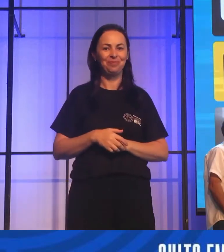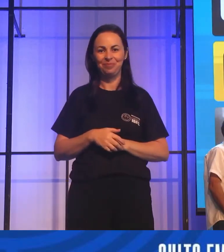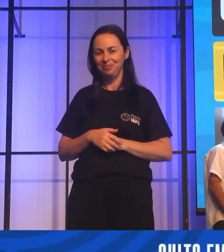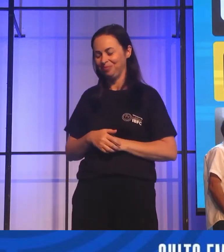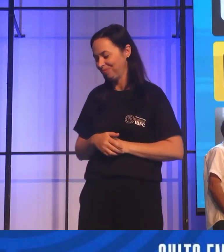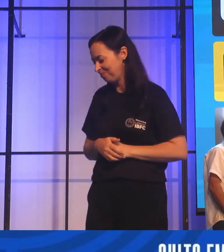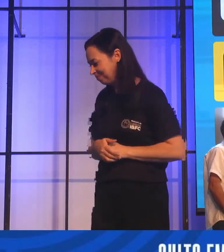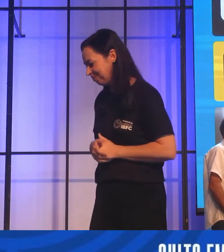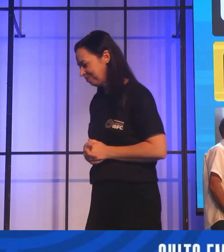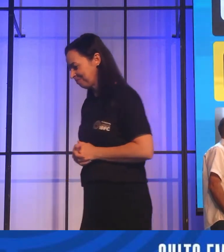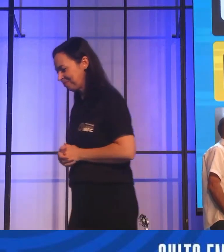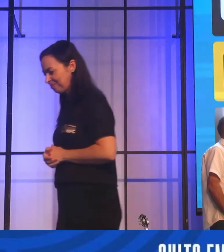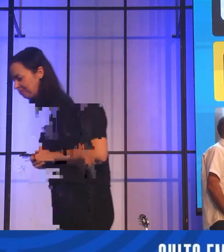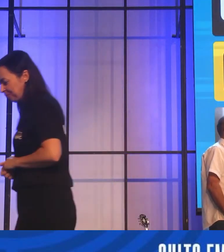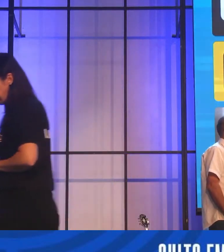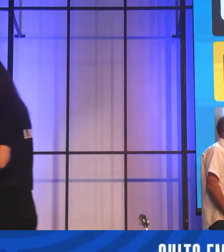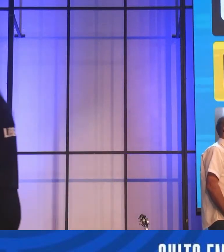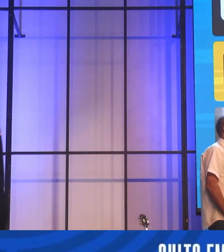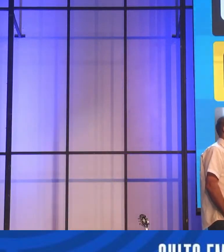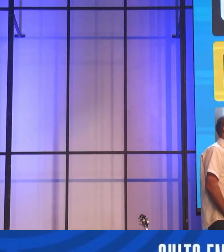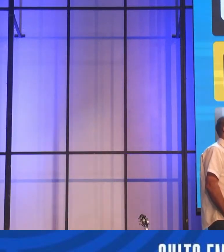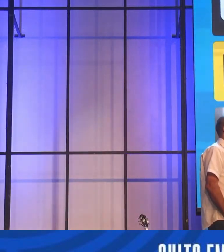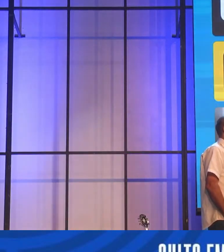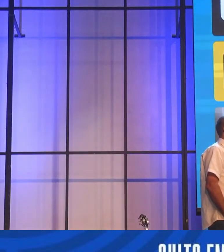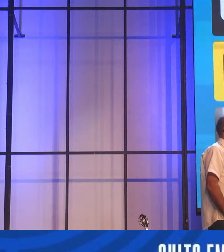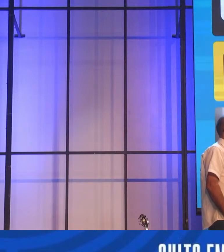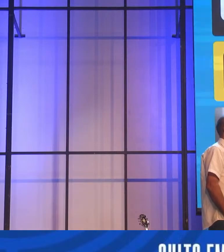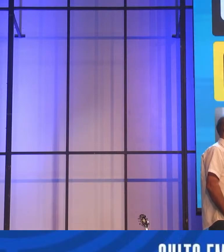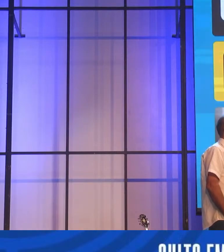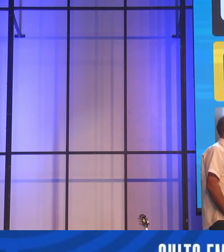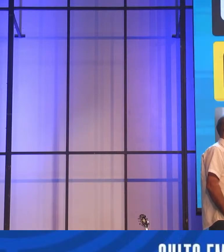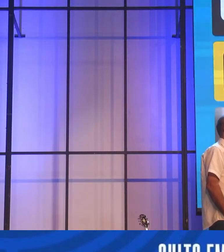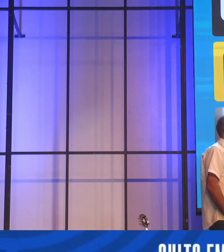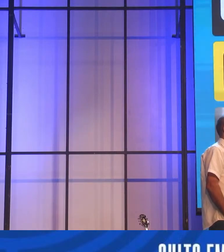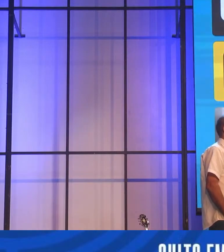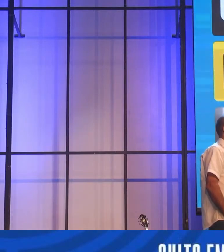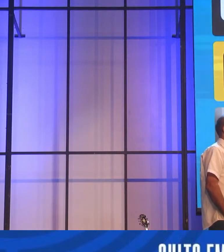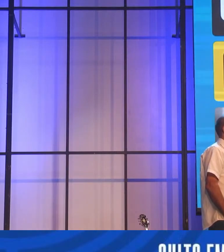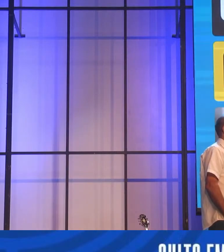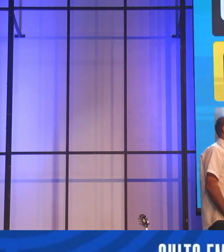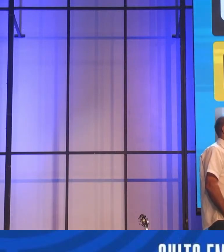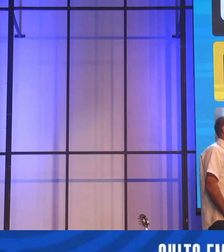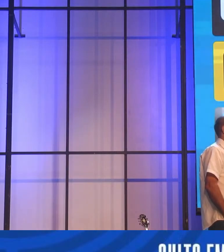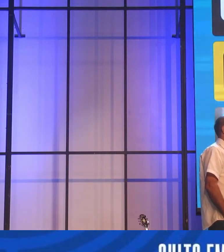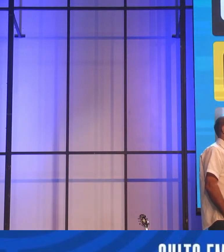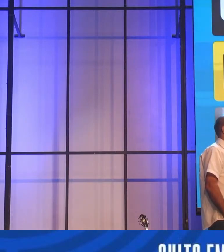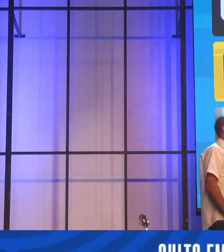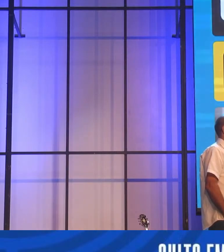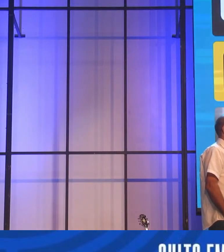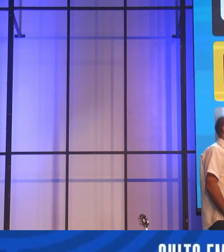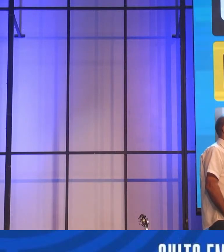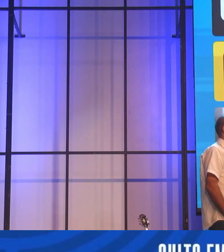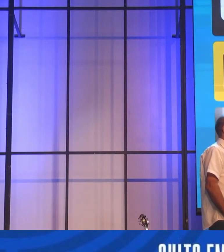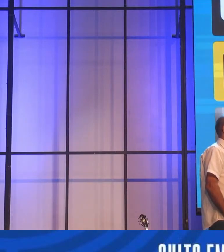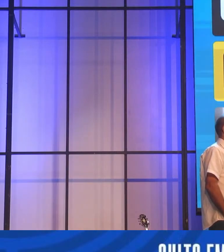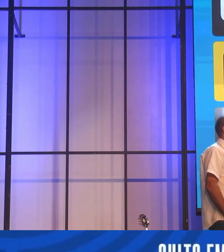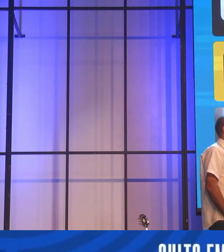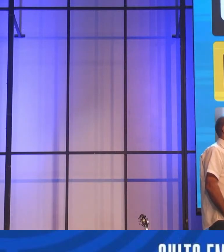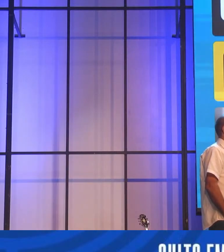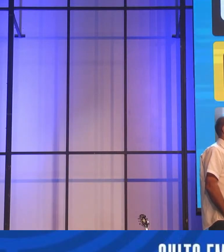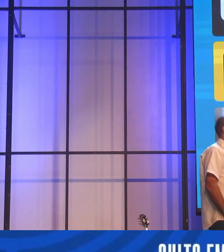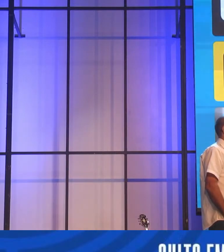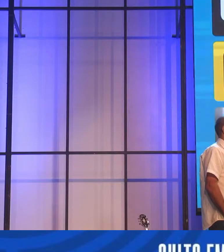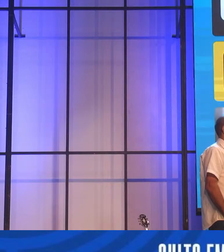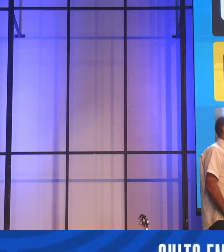Deus abençoe, papai. Deus abençoe, papai. Deus abençoe. Deus abençoe. Meus parabéns. Deus